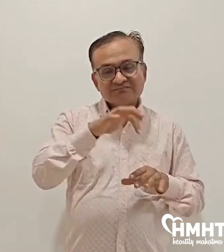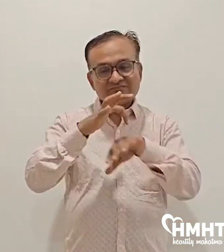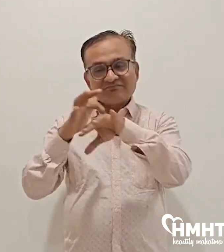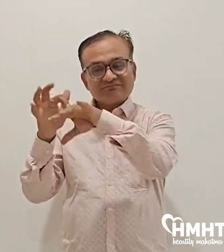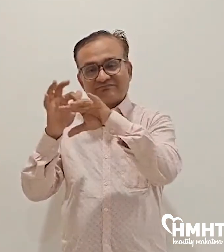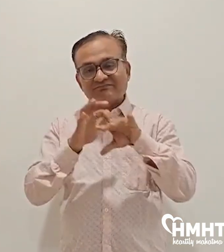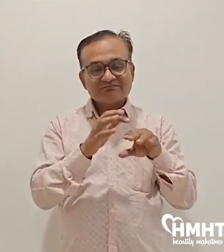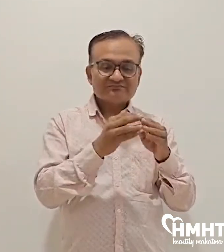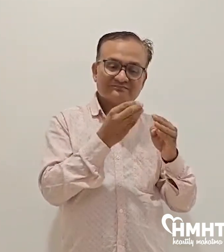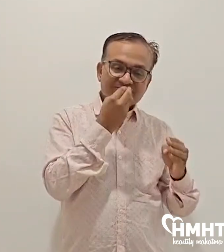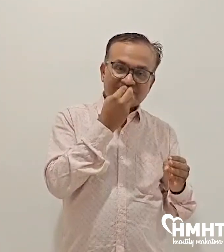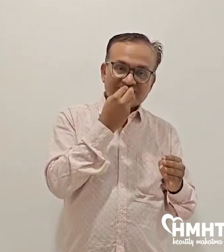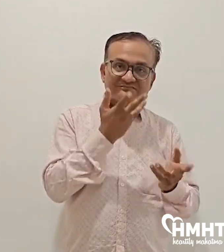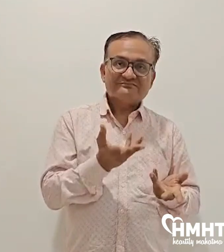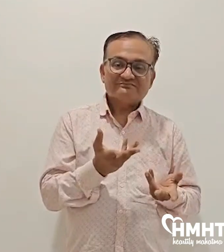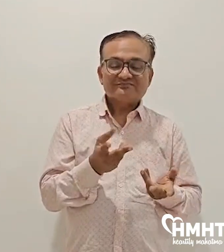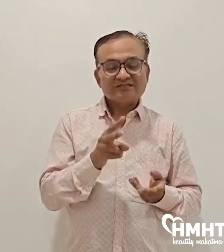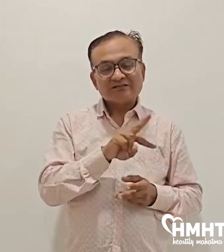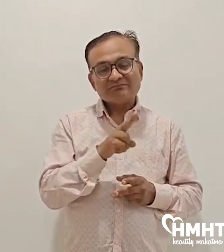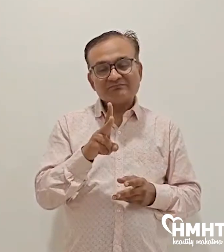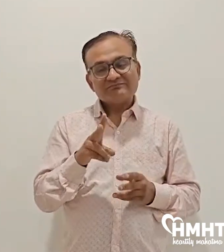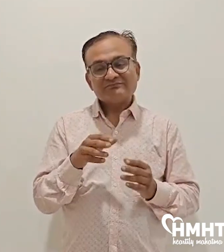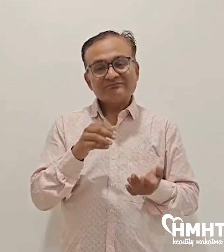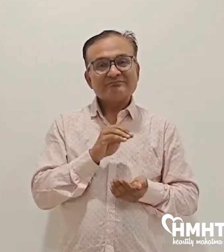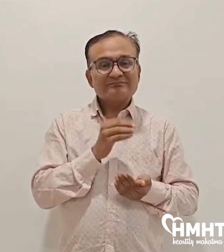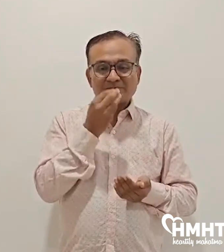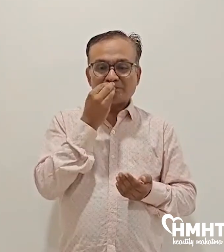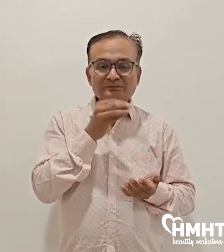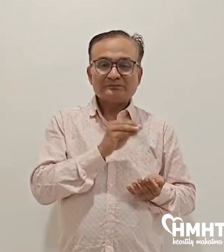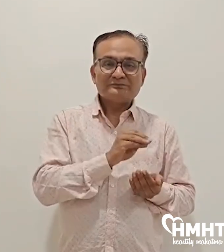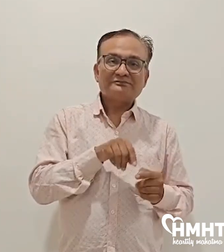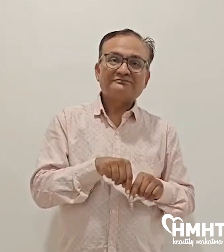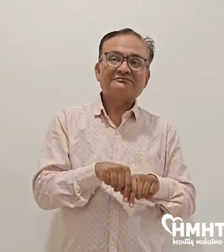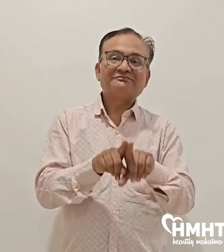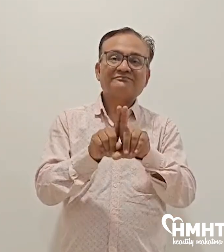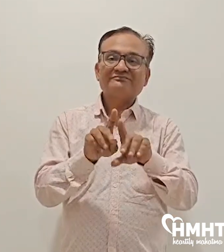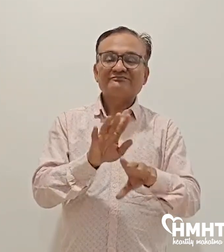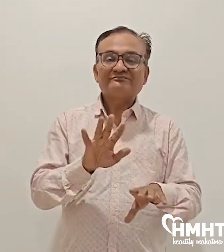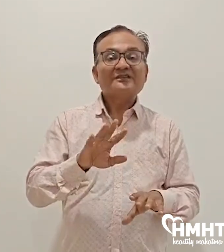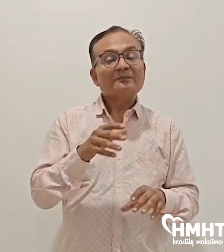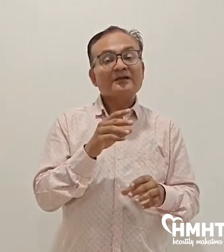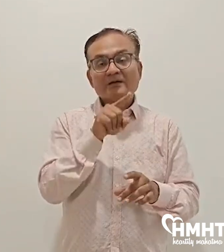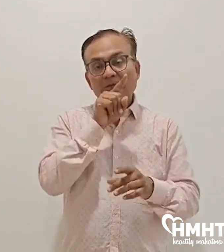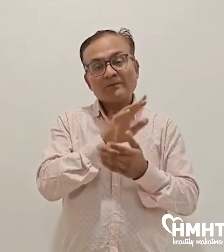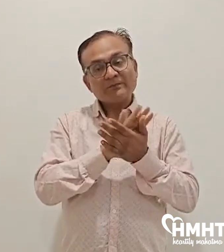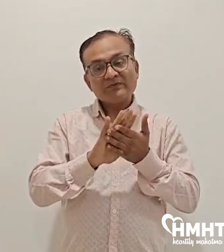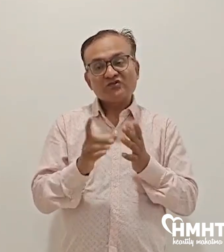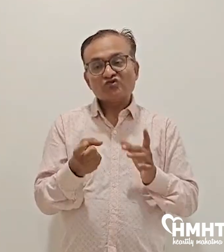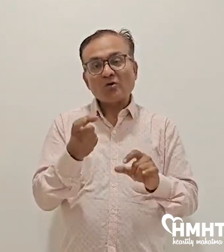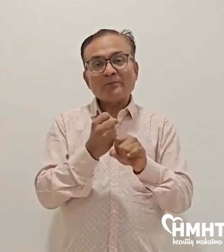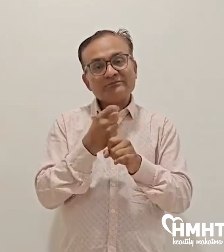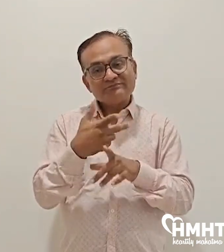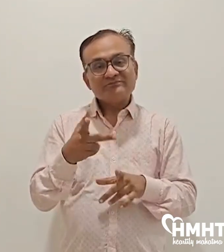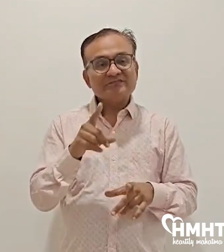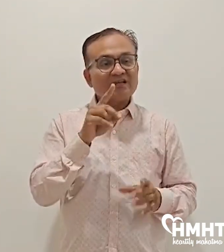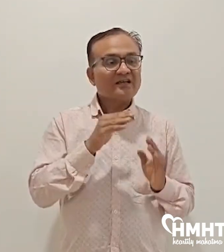તો ઘરેથી મમ્મી રોટલી શાક લંચ બોક્સ બાંધી આપે. પછી નિરૂમા પાસે હતો તો નિરૂમા મારું ધ્યાન રાખતા